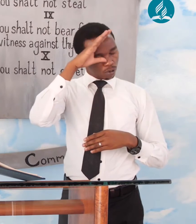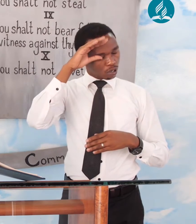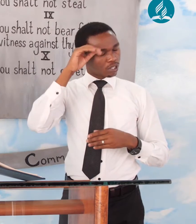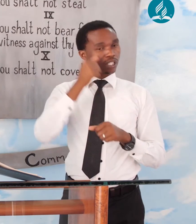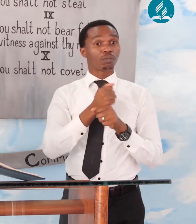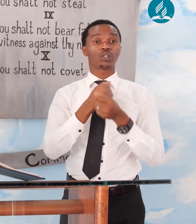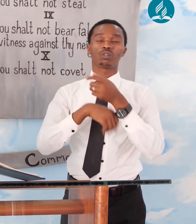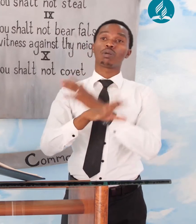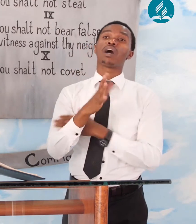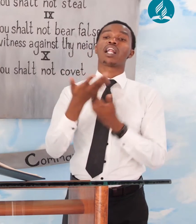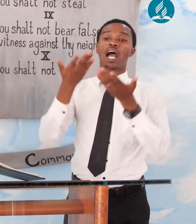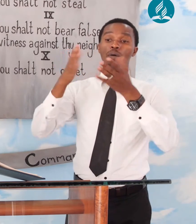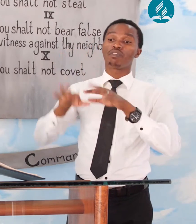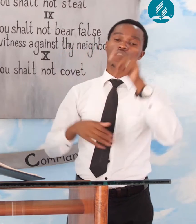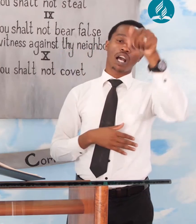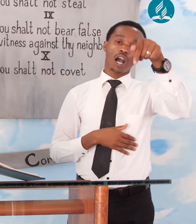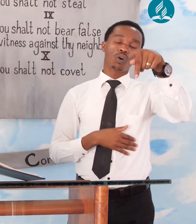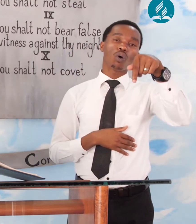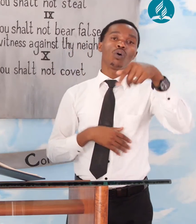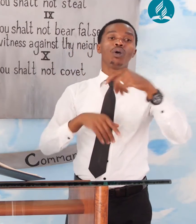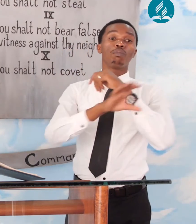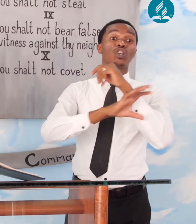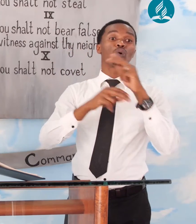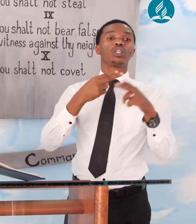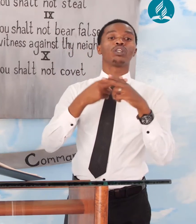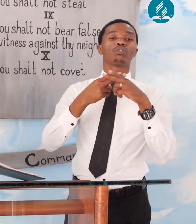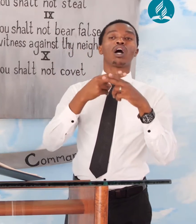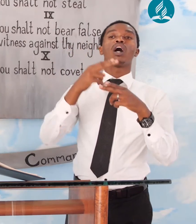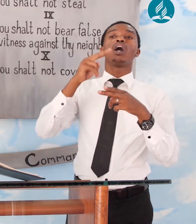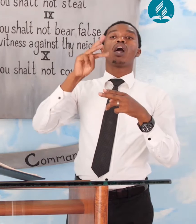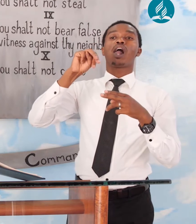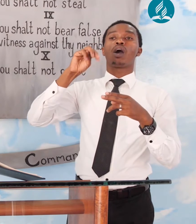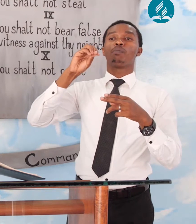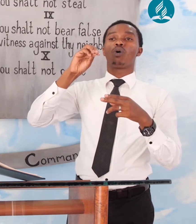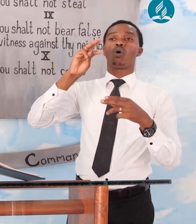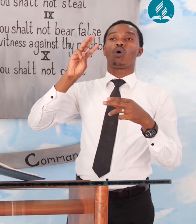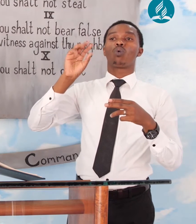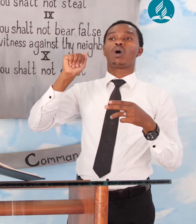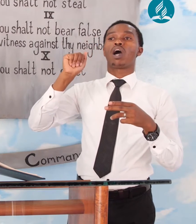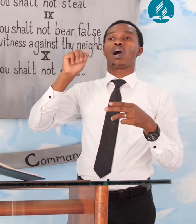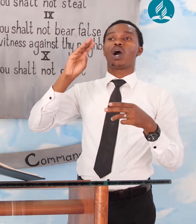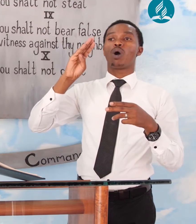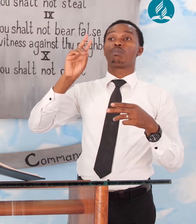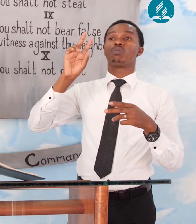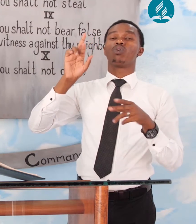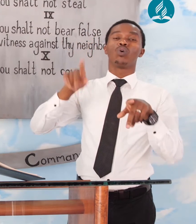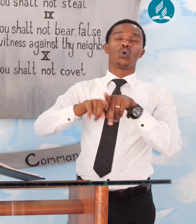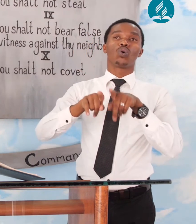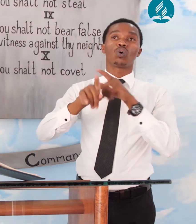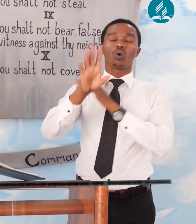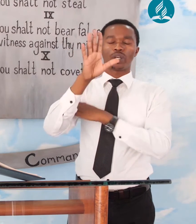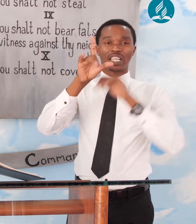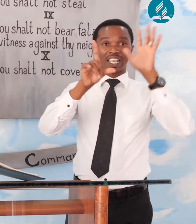w'Uwiteka apfiraho aho ngaho mu gihugu cy'i Mowabu uko Uwiteka yategetse amuhamba mu